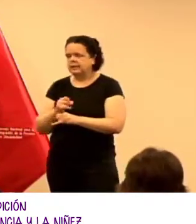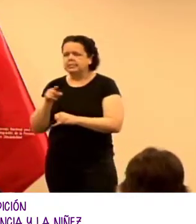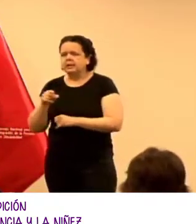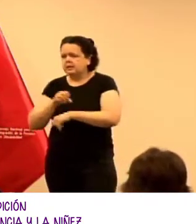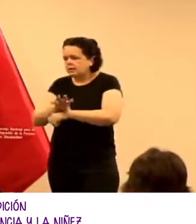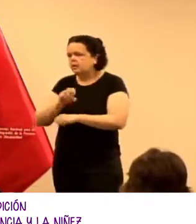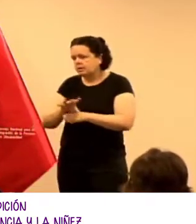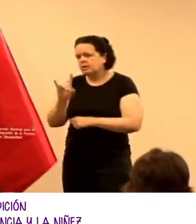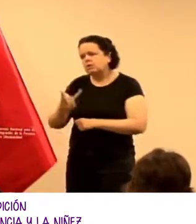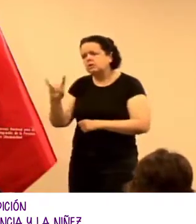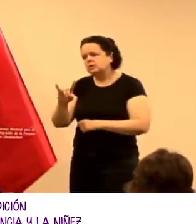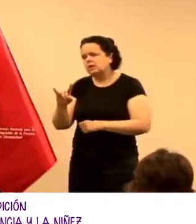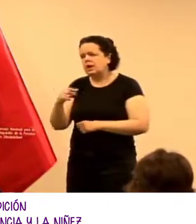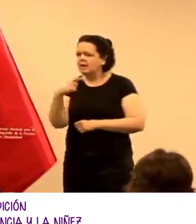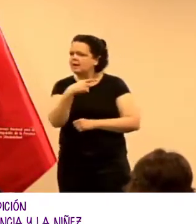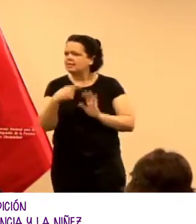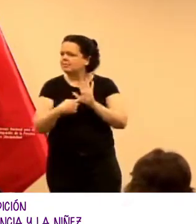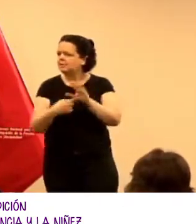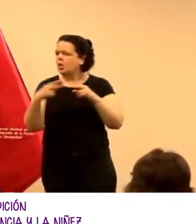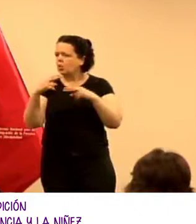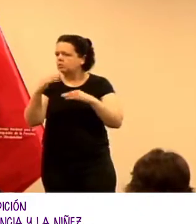se recomienda usar este corte.